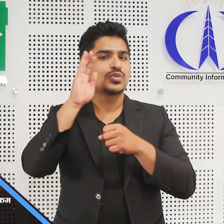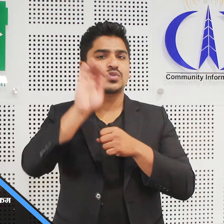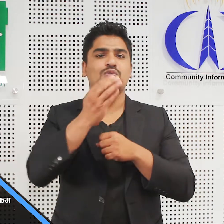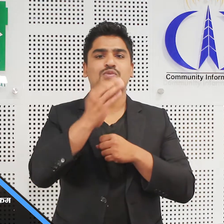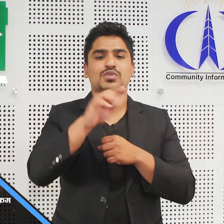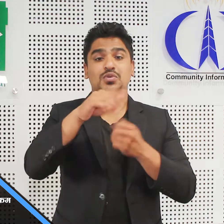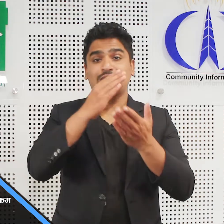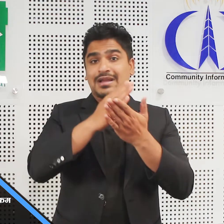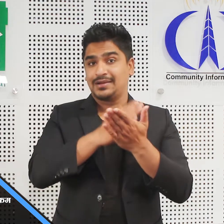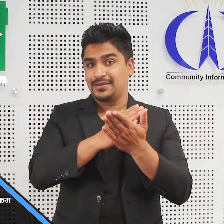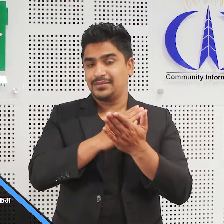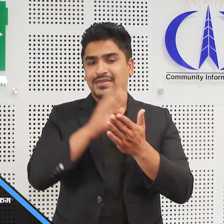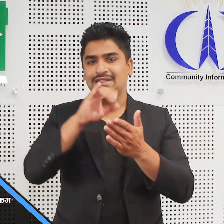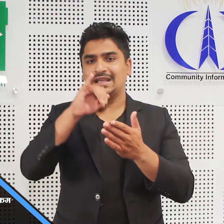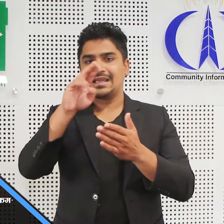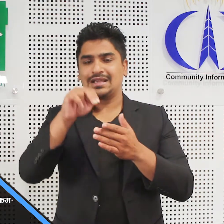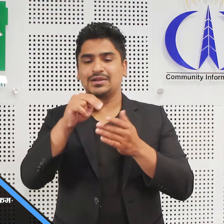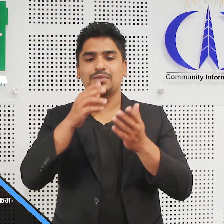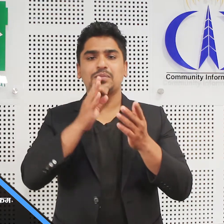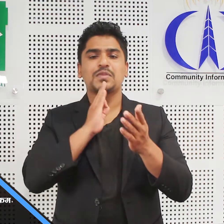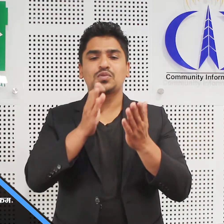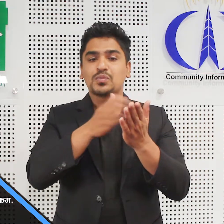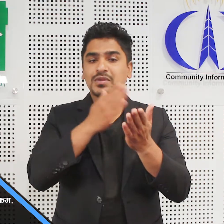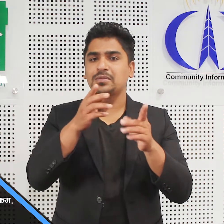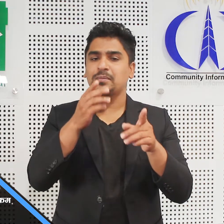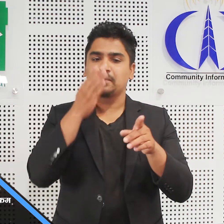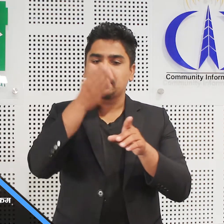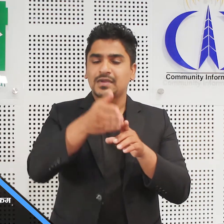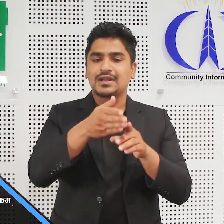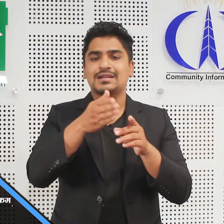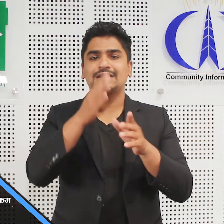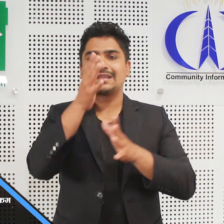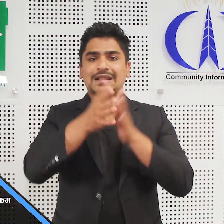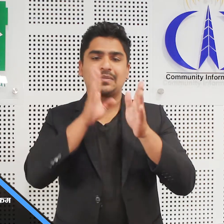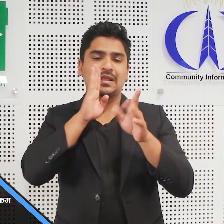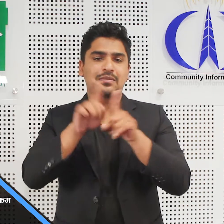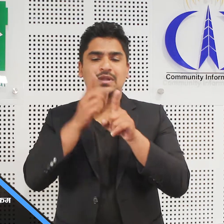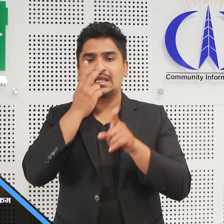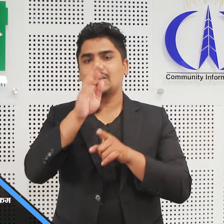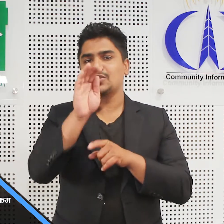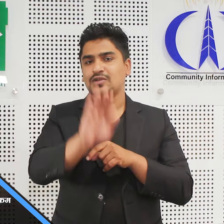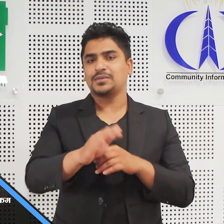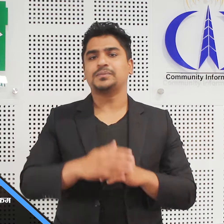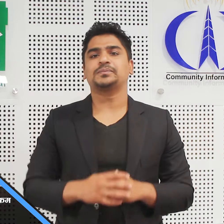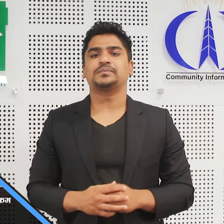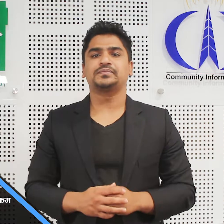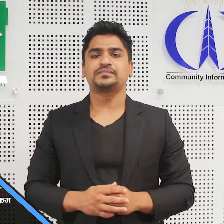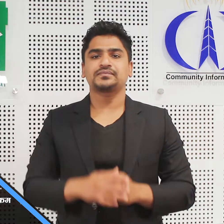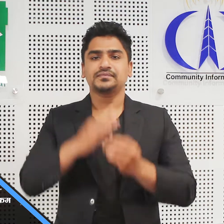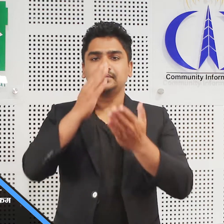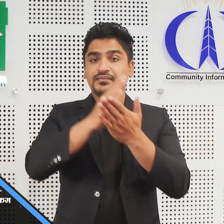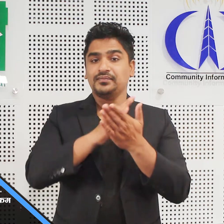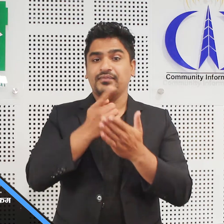यो कार्यक्रम सिआइएनको फेसबुक पेजमा गएर साङ्केतिक भाषामा हेर्न पनि सक्नुहुनेछ। कार्यक्रम हाम्रो